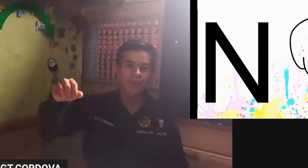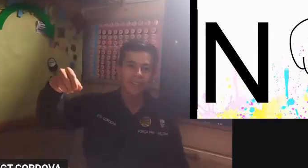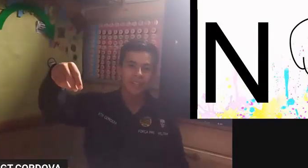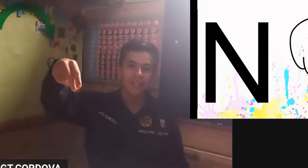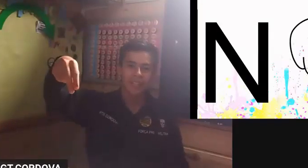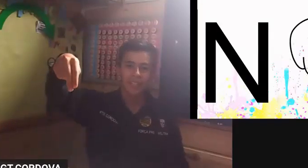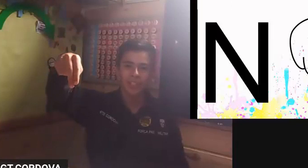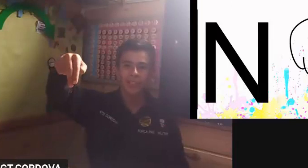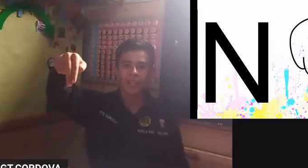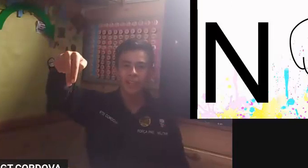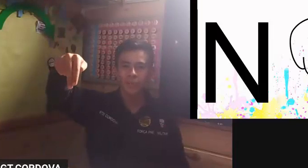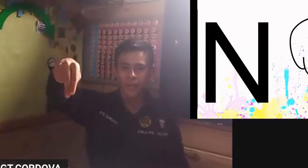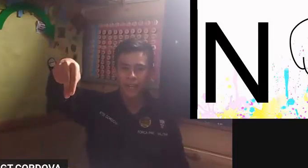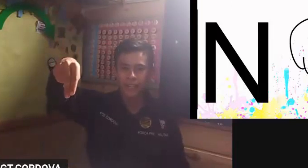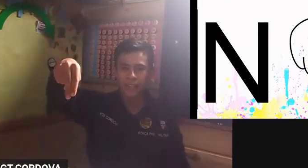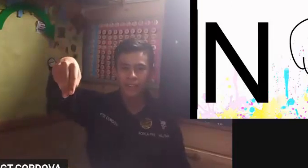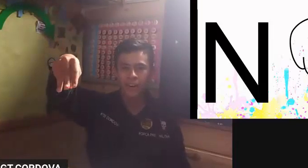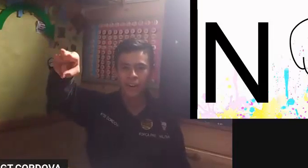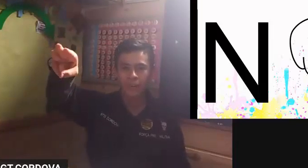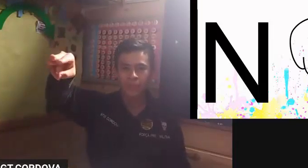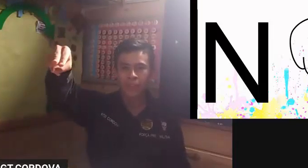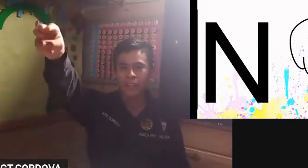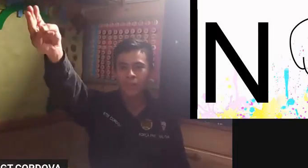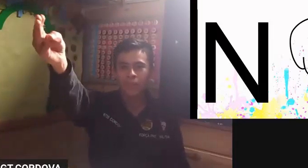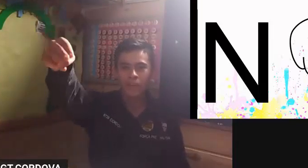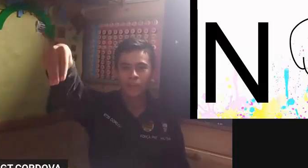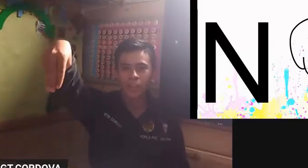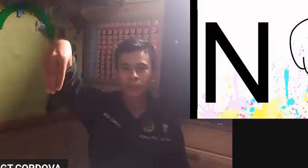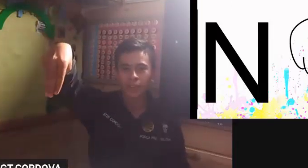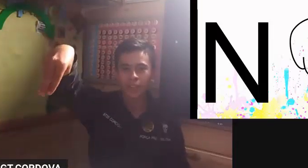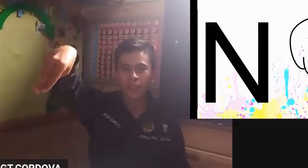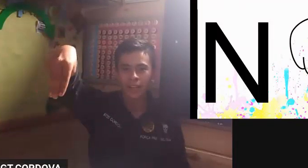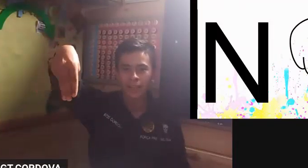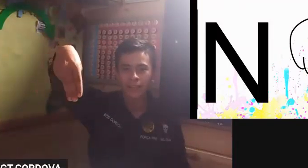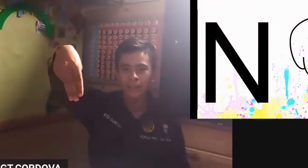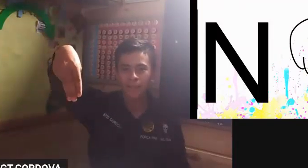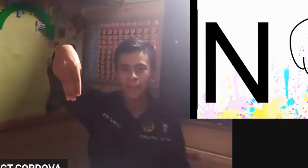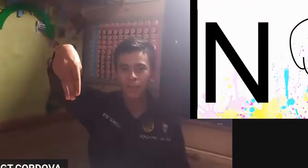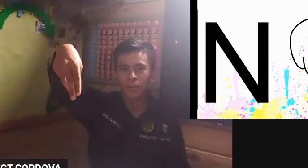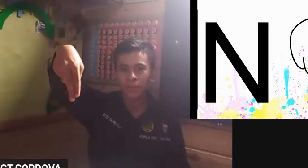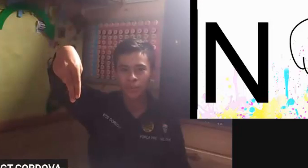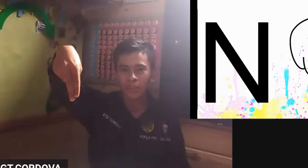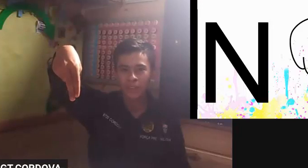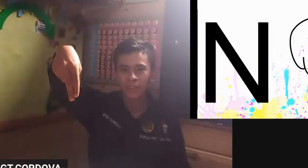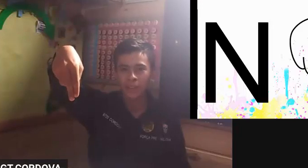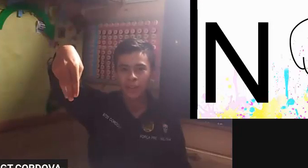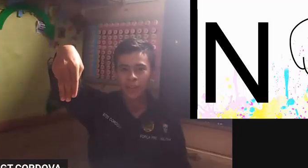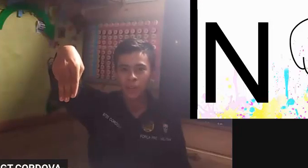Agora a gente tem o N. Ó, por que é tão fácil? Porque um tem 3 e o outro tem 2. O